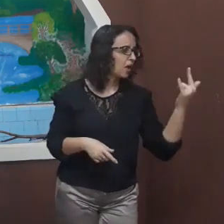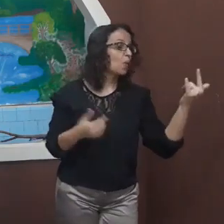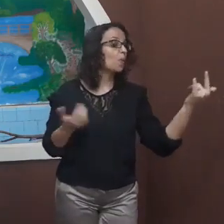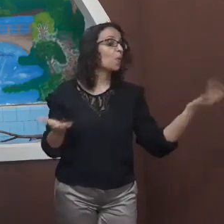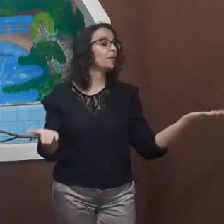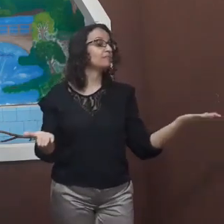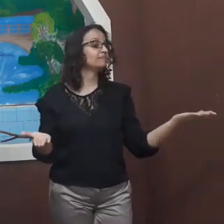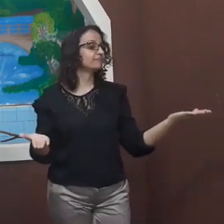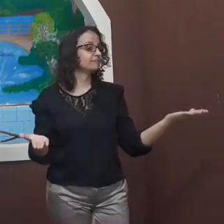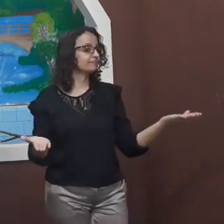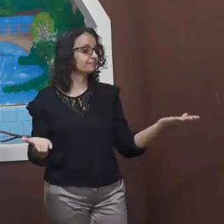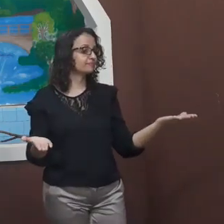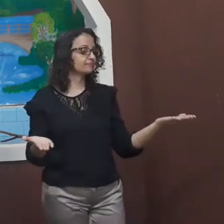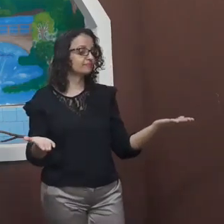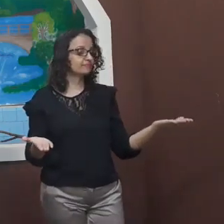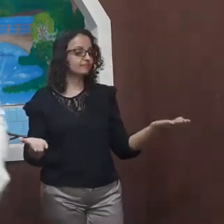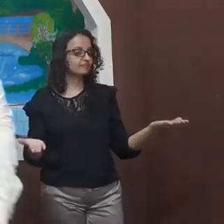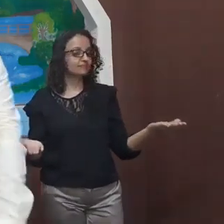Entendeu?